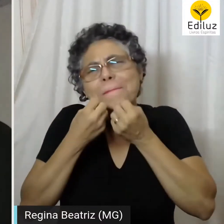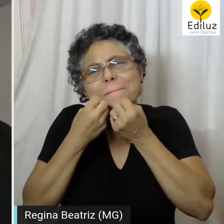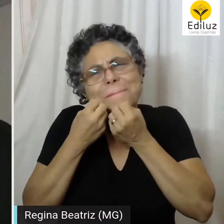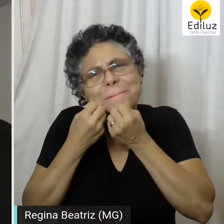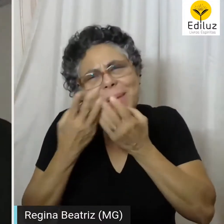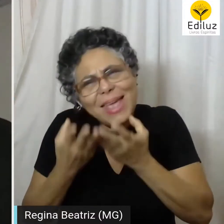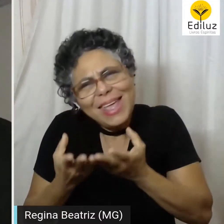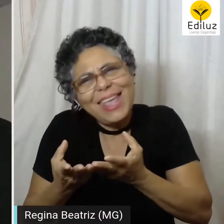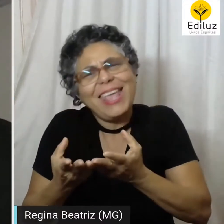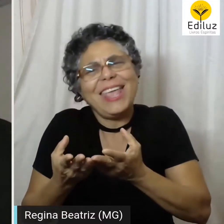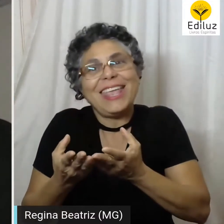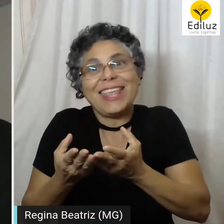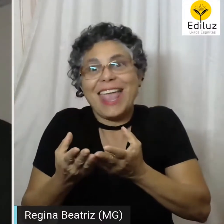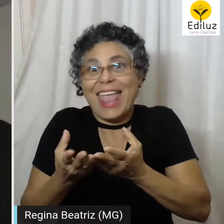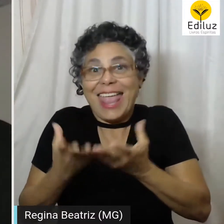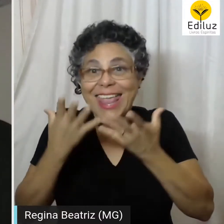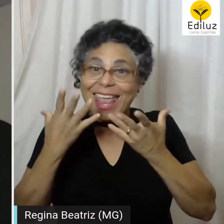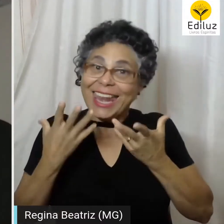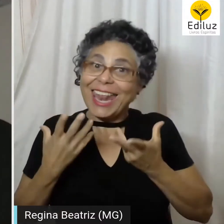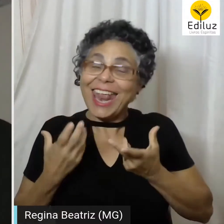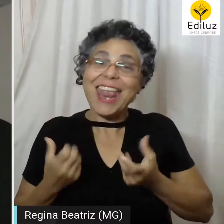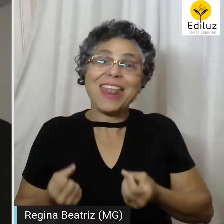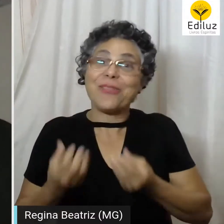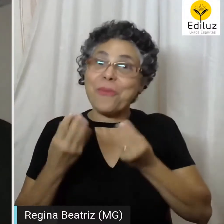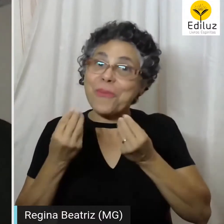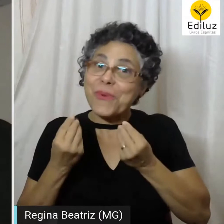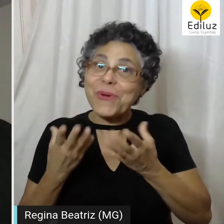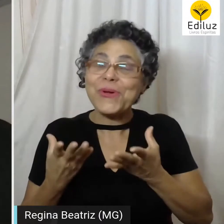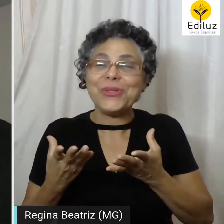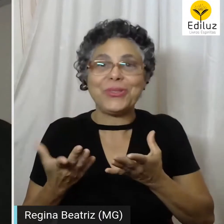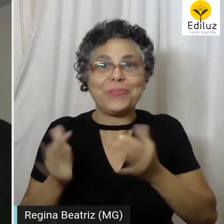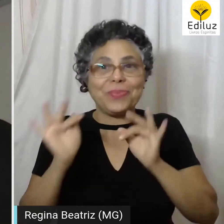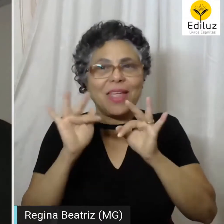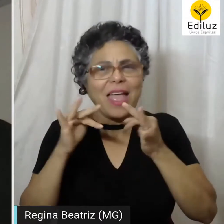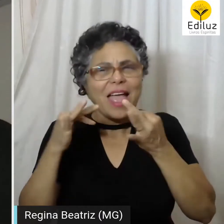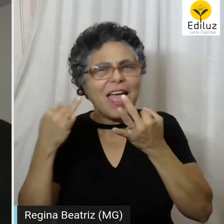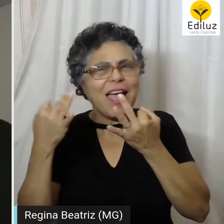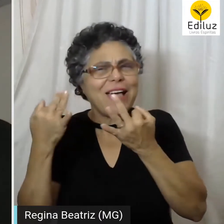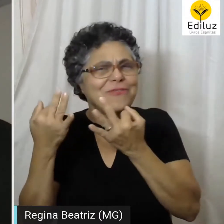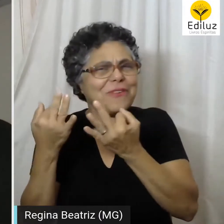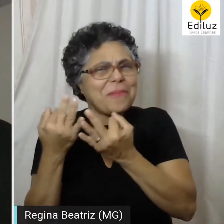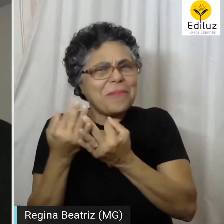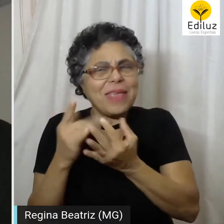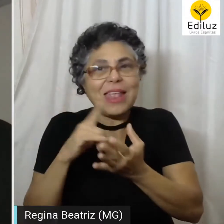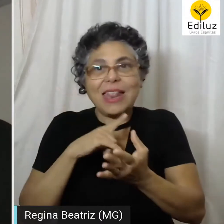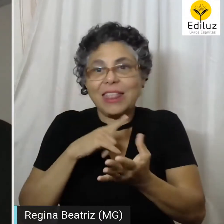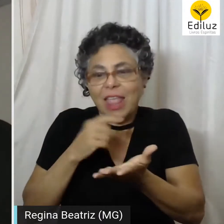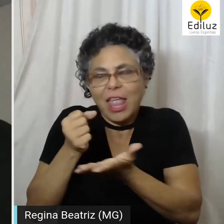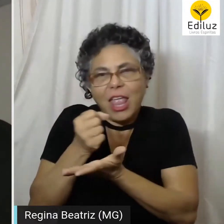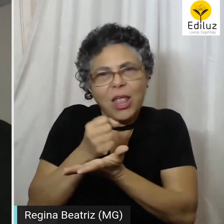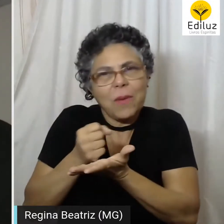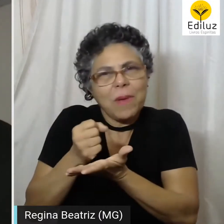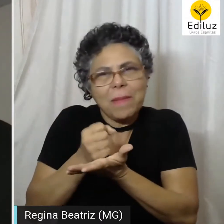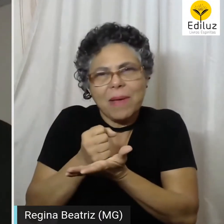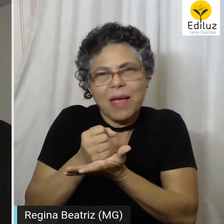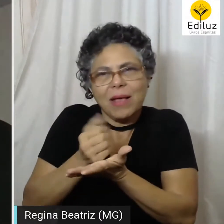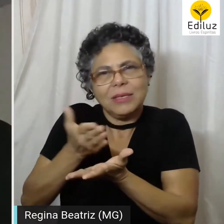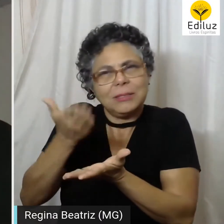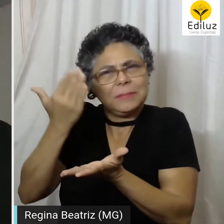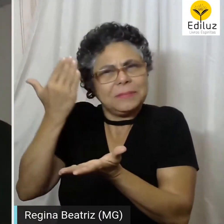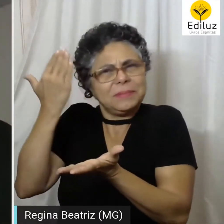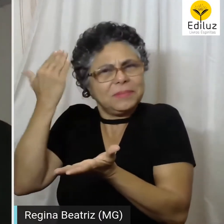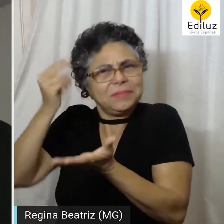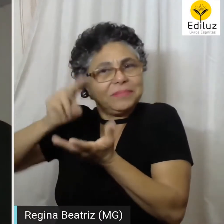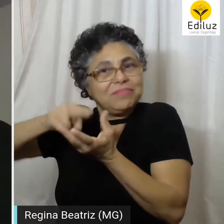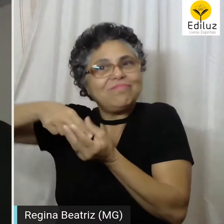aquela expectativa. A família ela se estabelece e se constitui espiritualmente muito,